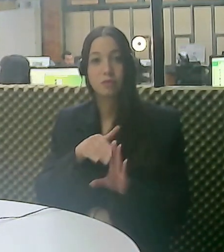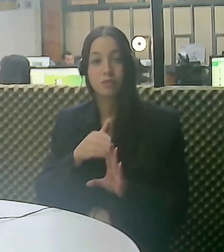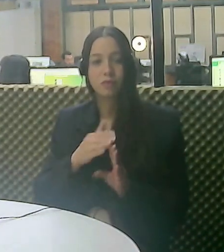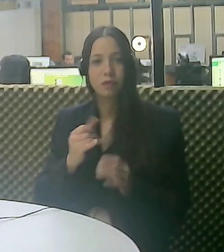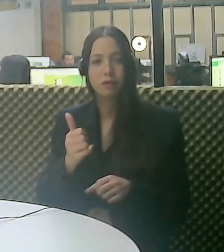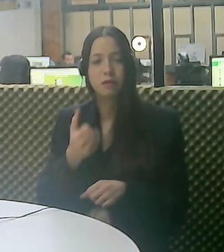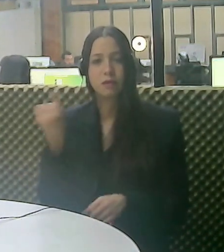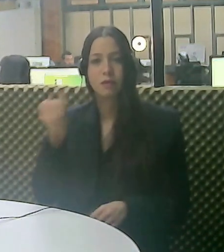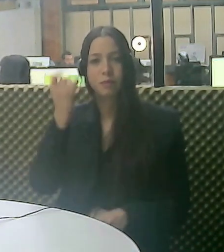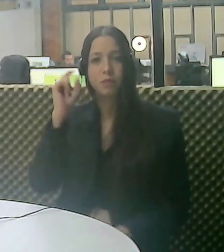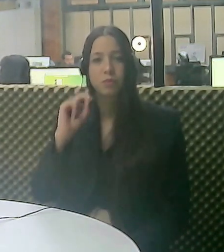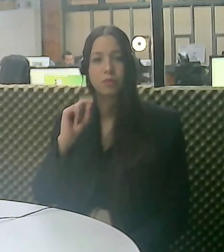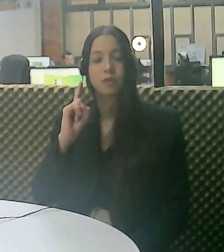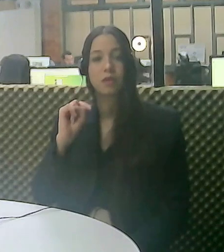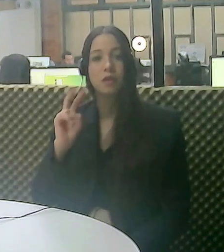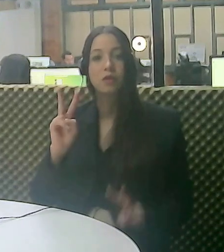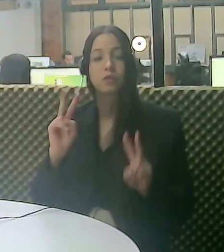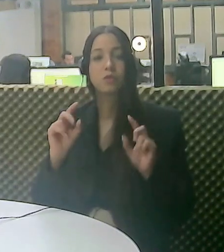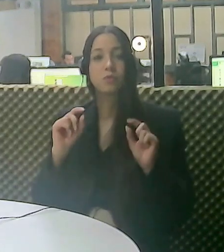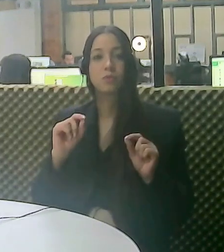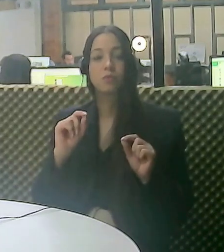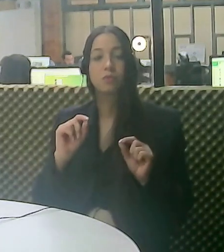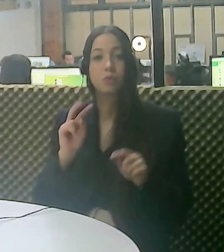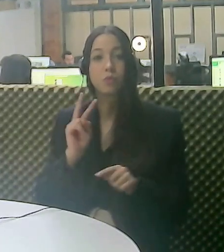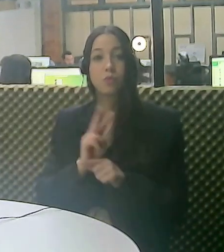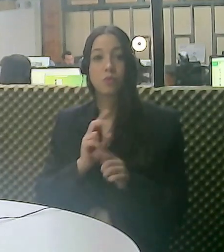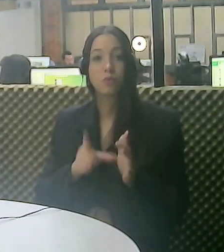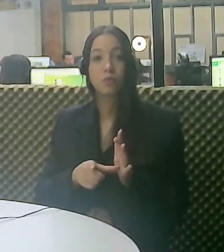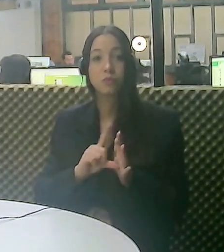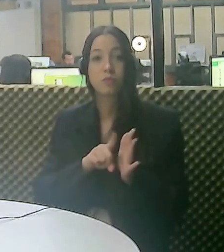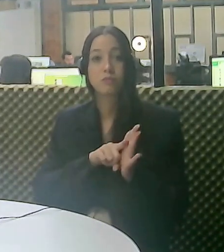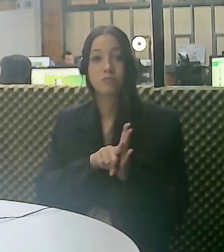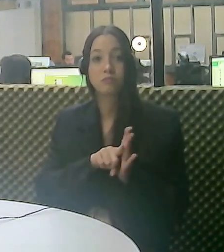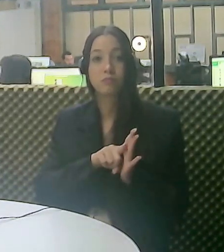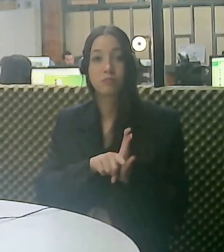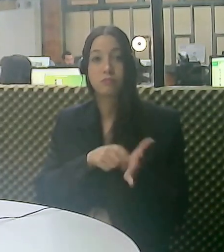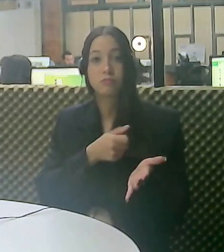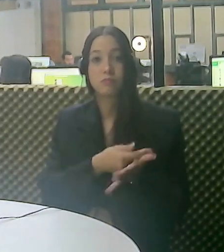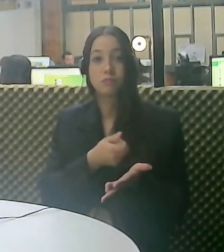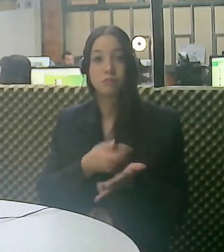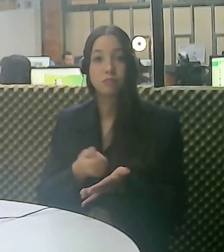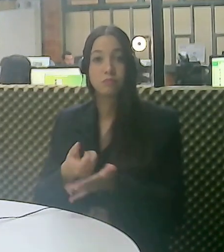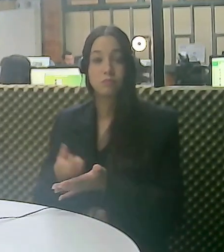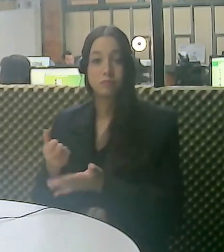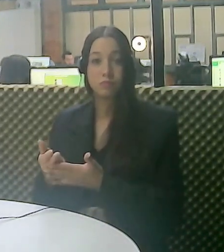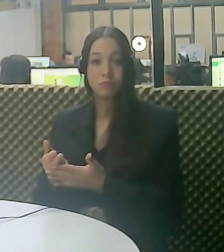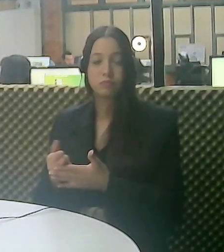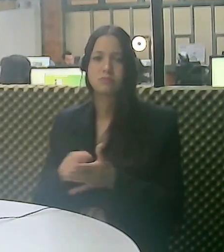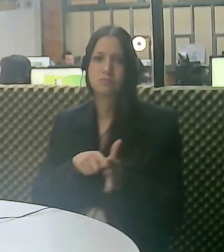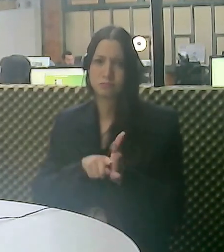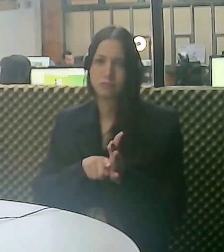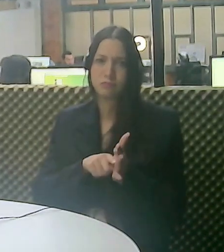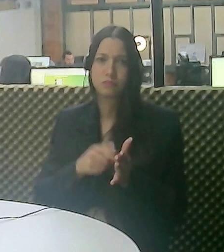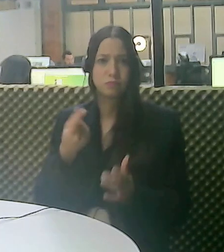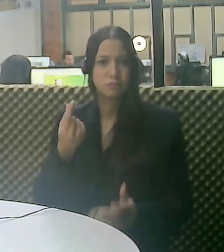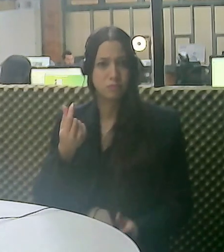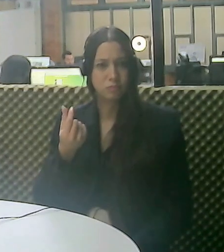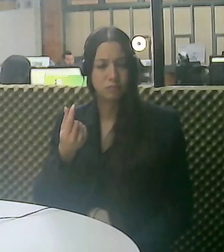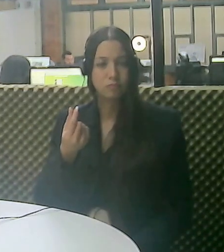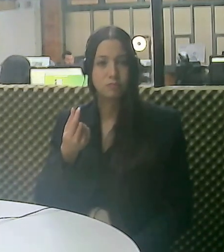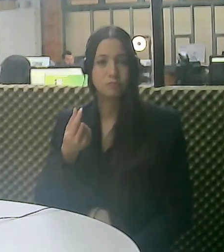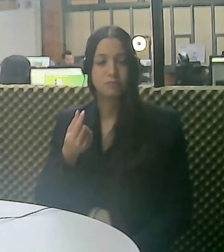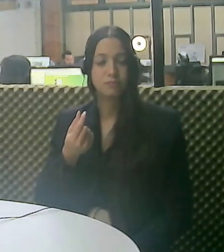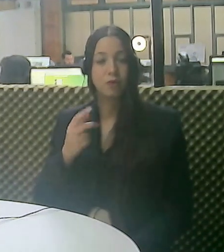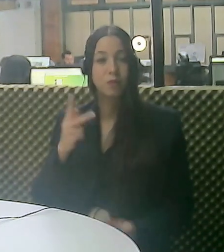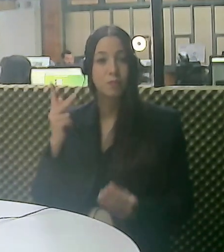mais importantes, é sobre o cuidado de se pesquisar antes de fazer qualquer compra. Faça uma pesquisa de preços. Lembrando que o